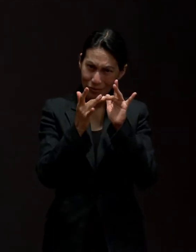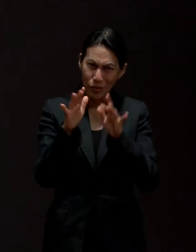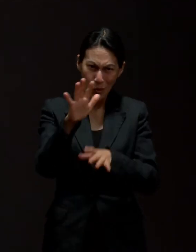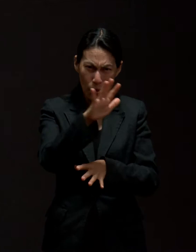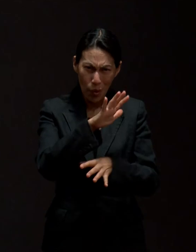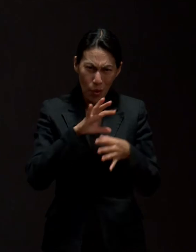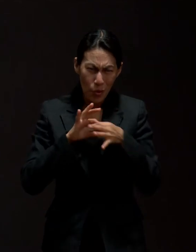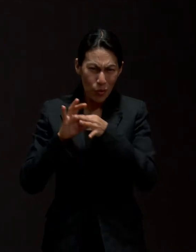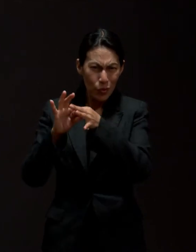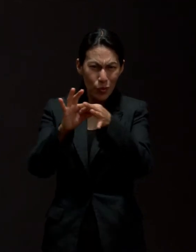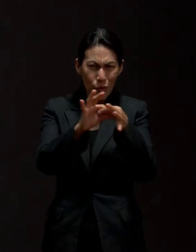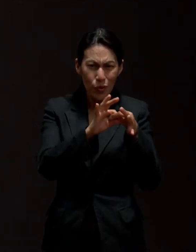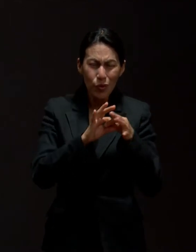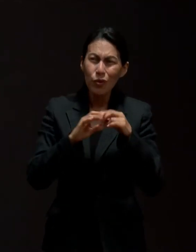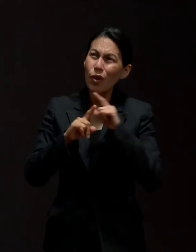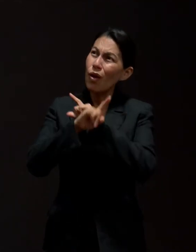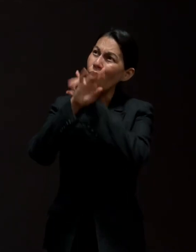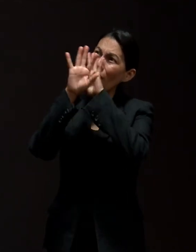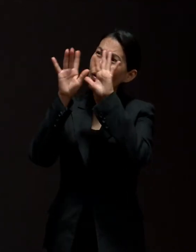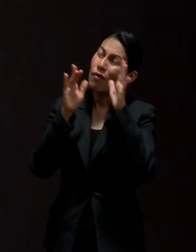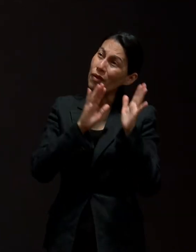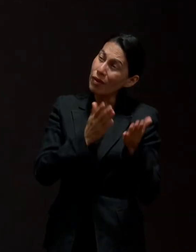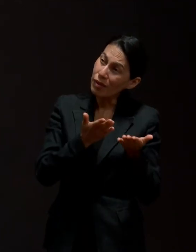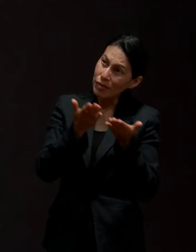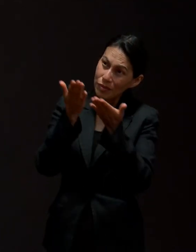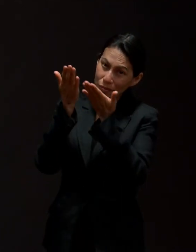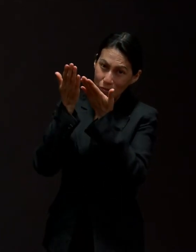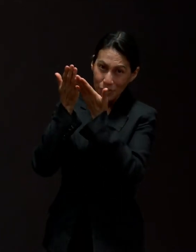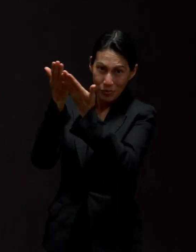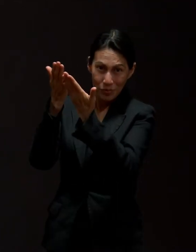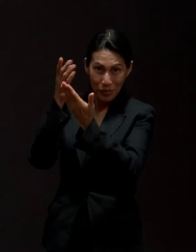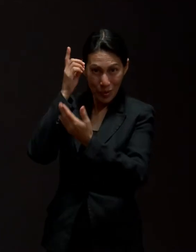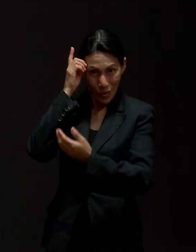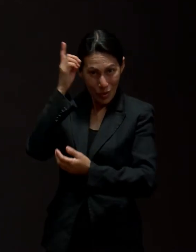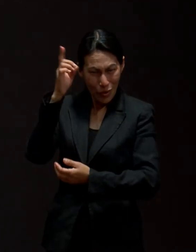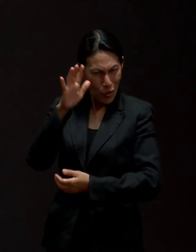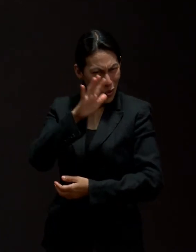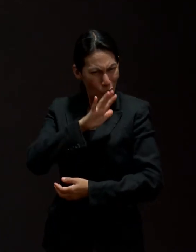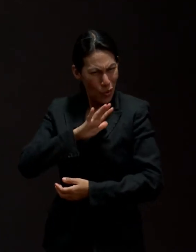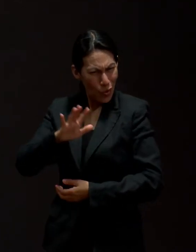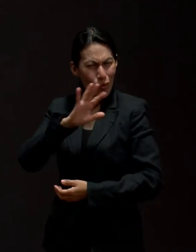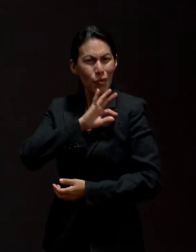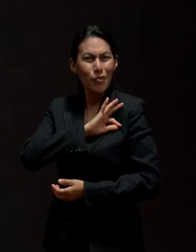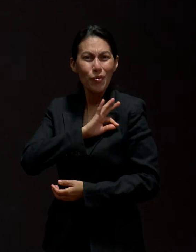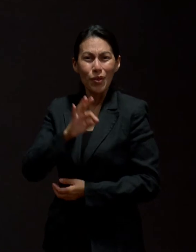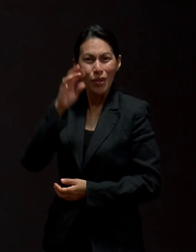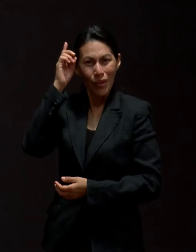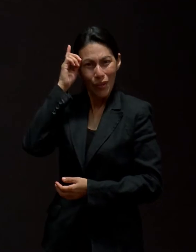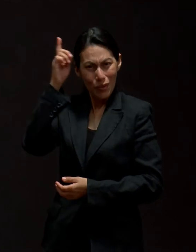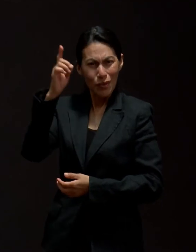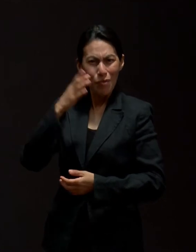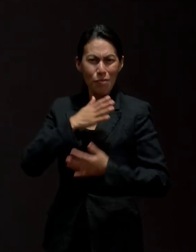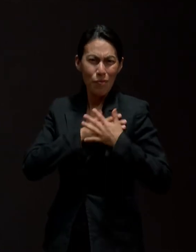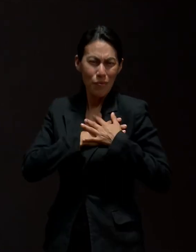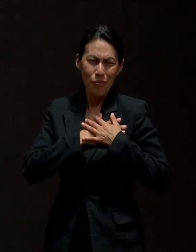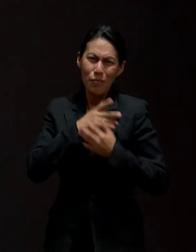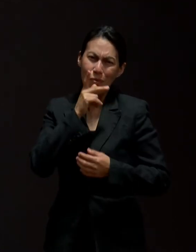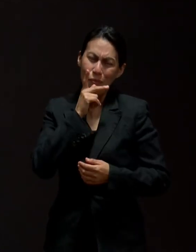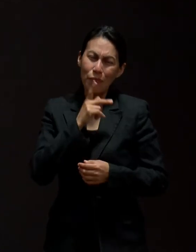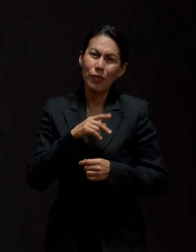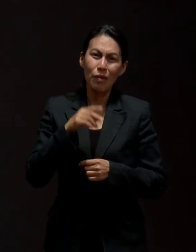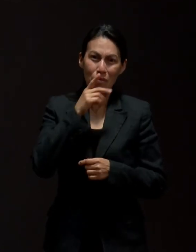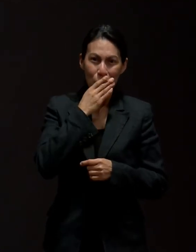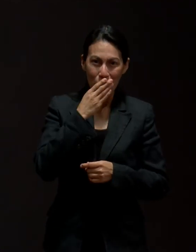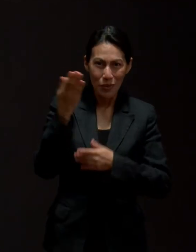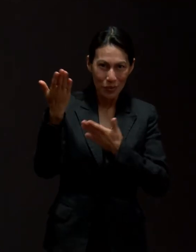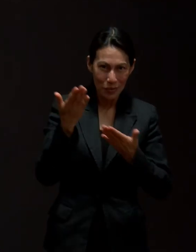que juntos glorifiquemos al Dios de lo imposible, nuestro Padre amoroso. Bienvenidos a